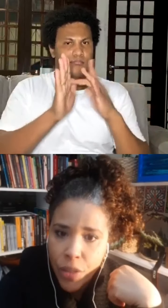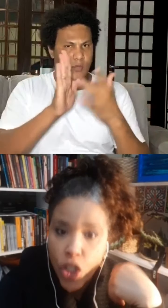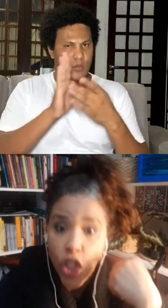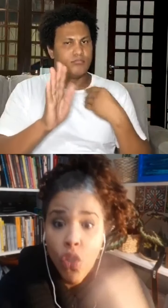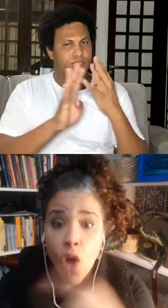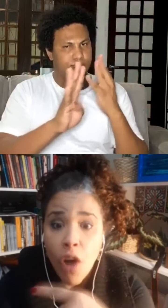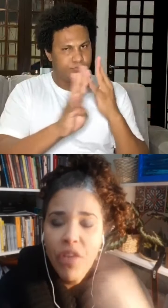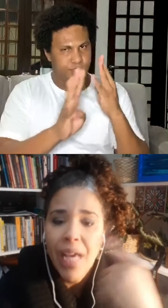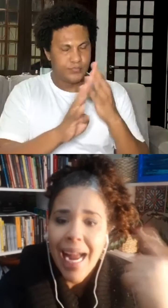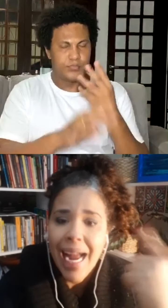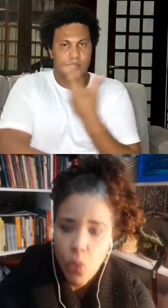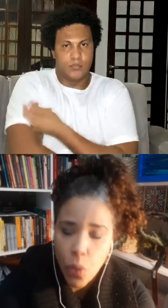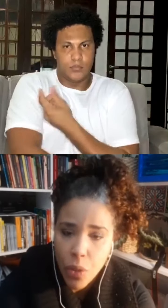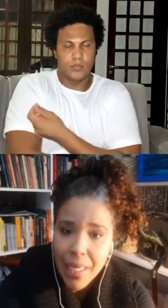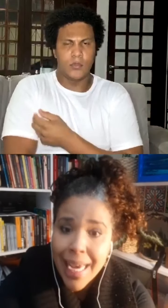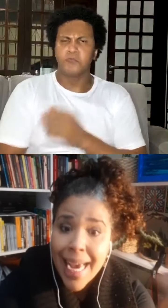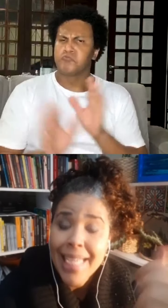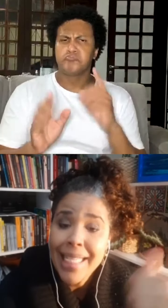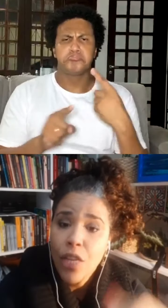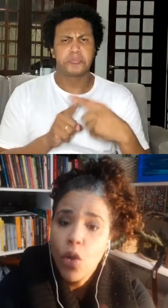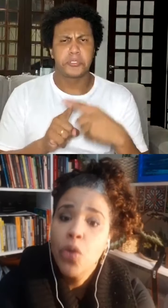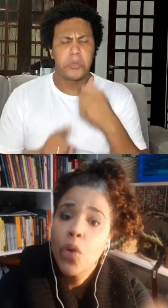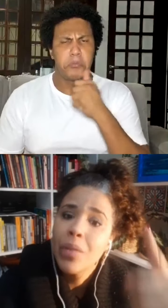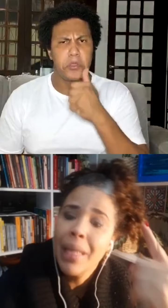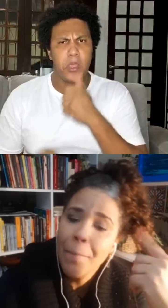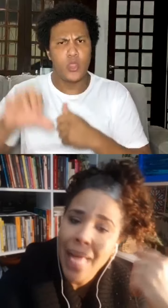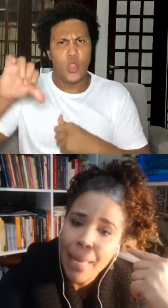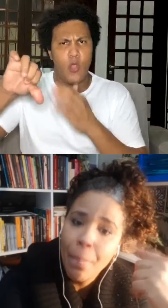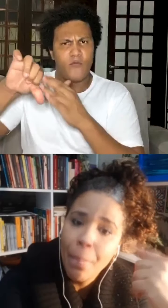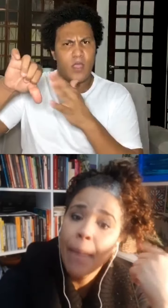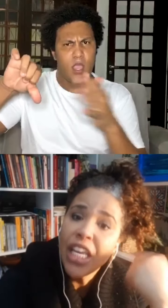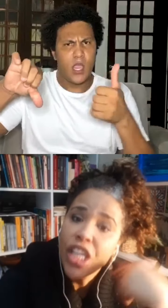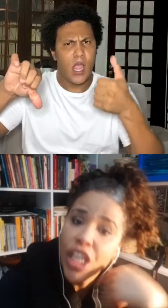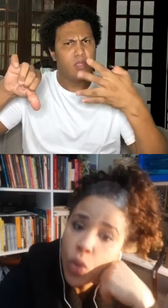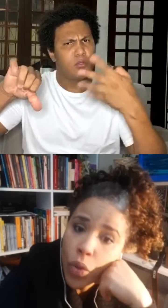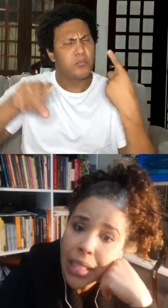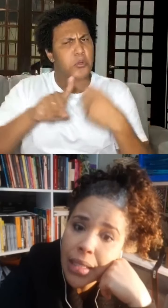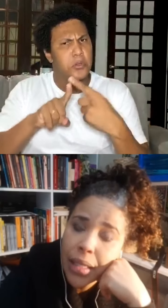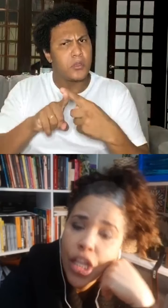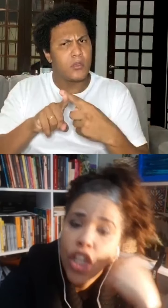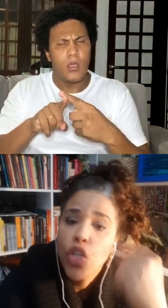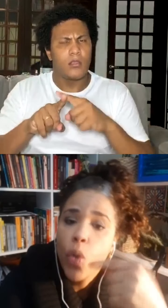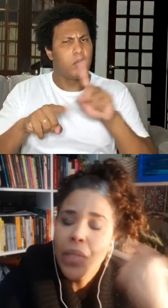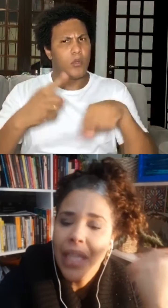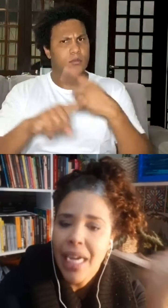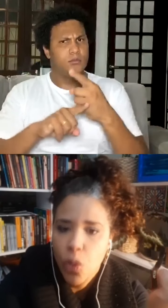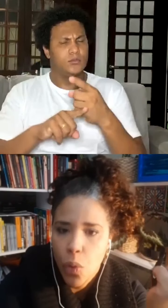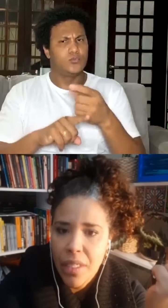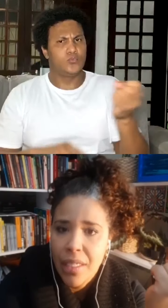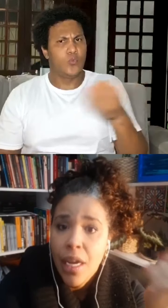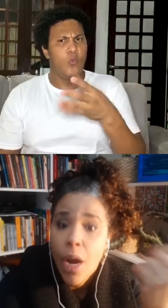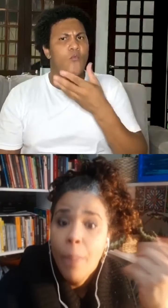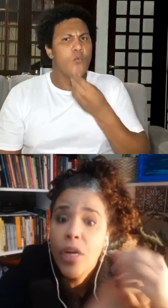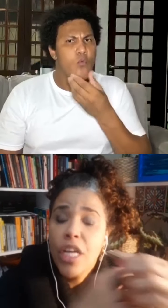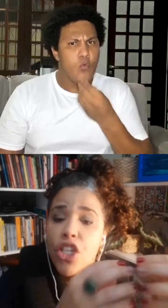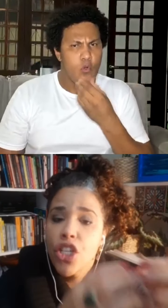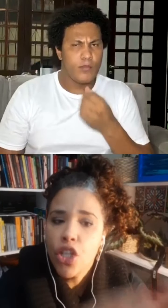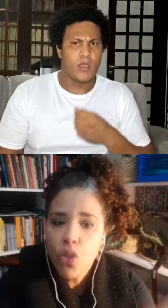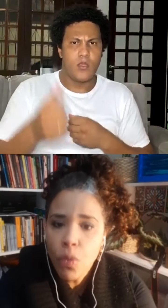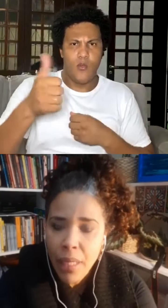de 9 a 14 e se tornou também para meninos de 11 a 14? Porque a